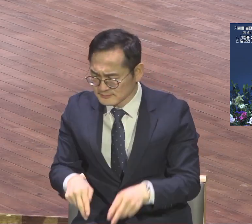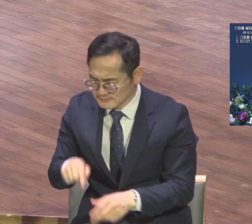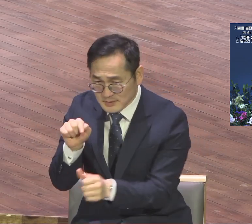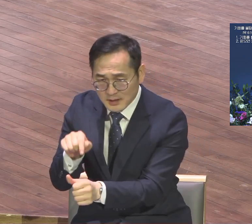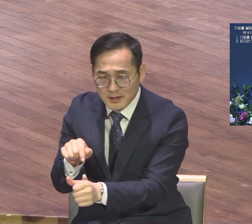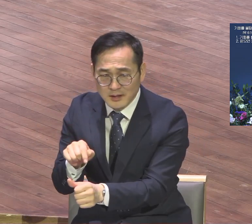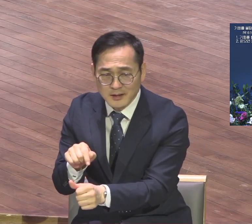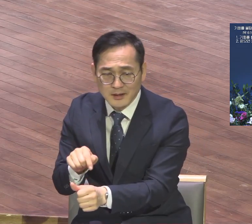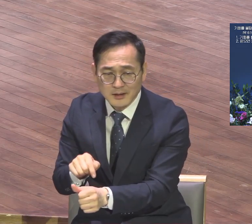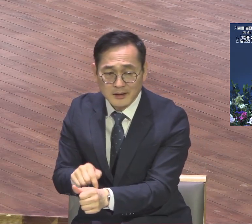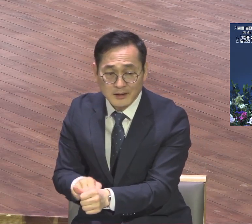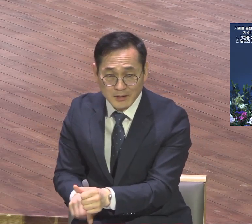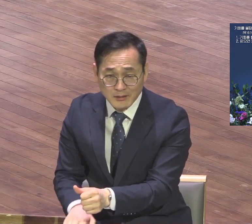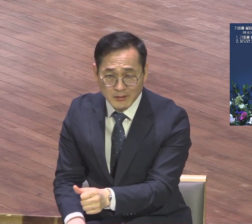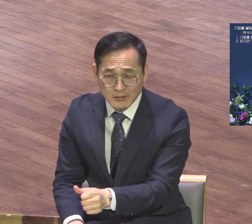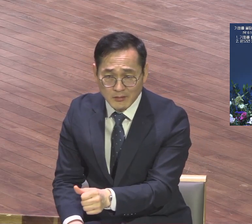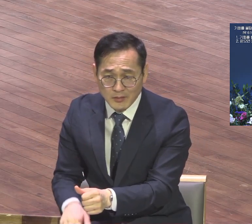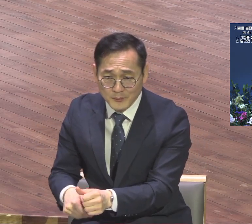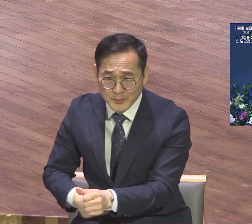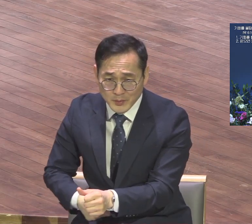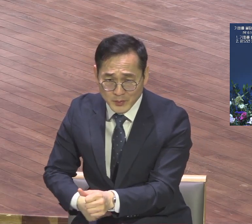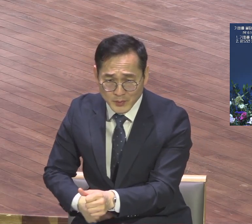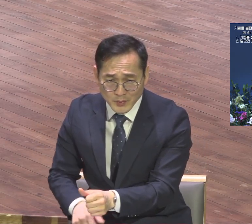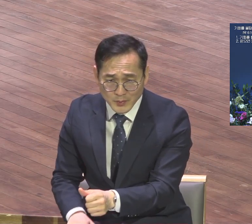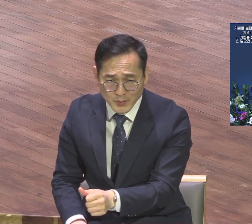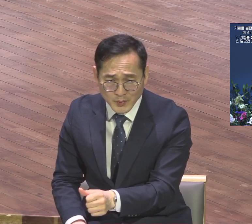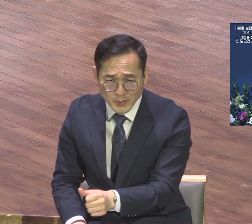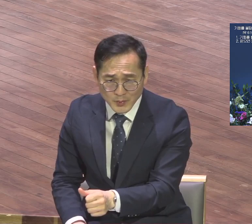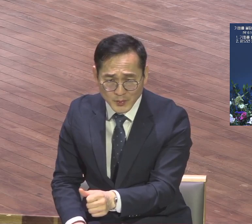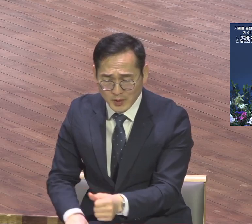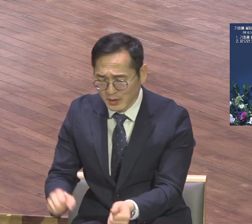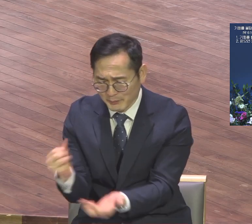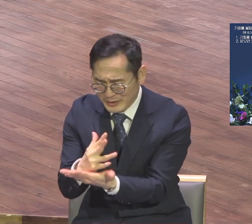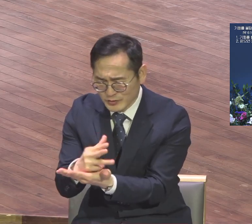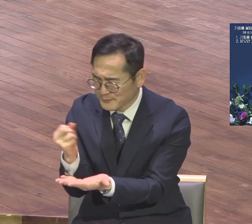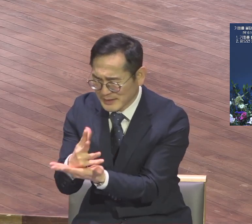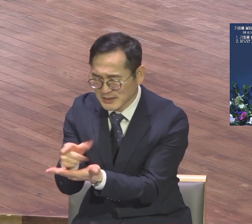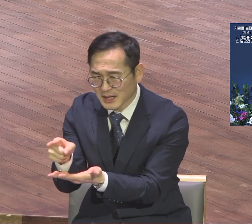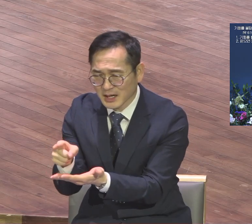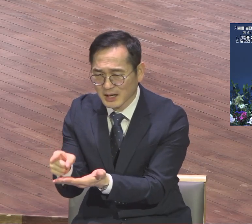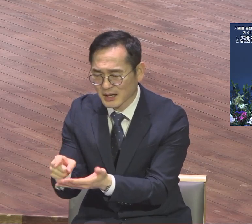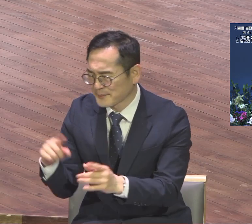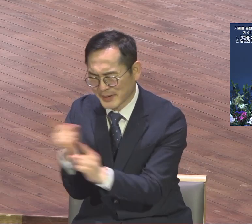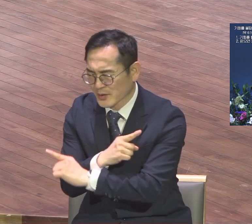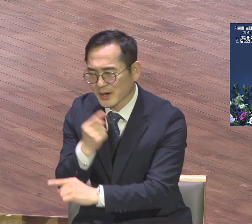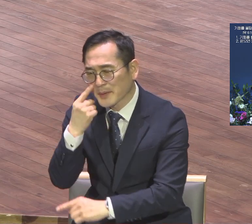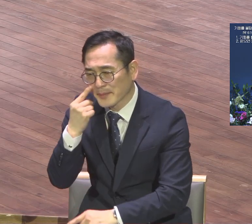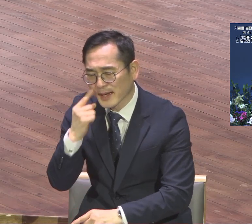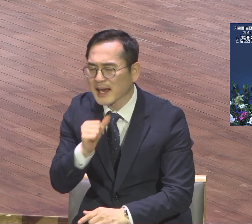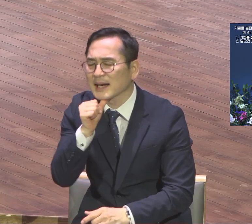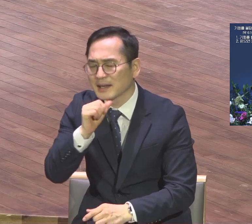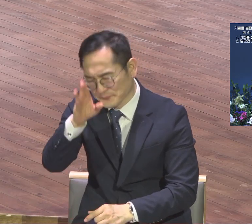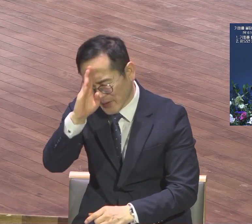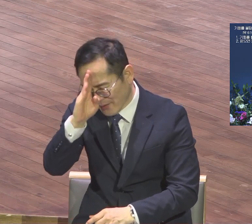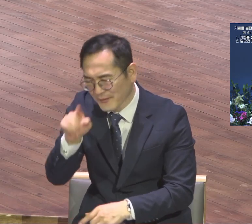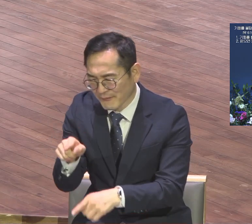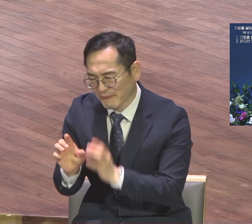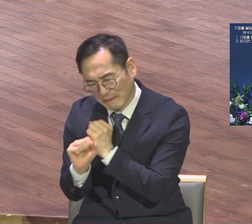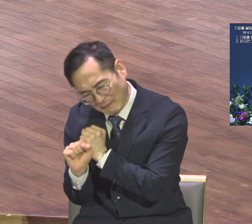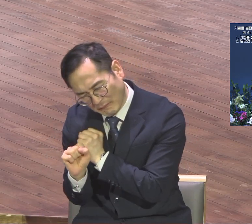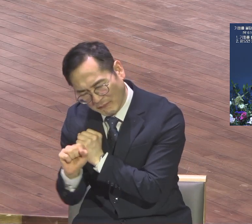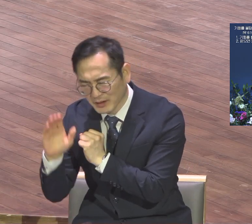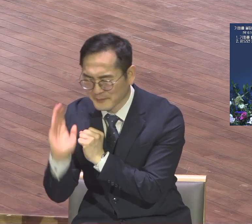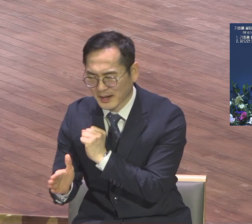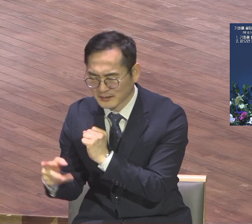응답 처음에 바란 거지요. 세상 말로 48장 운명 좀 고쳐봐라. 그 가난에서, 그 질병에서, 그